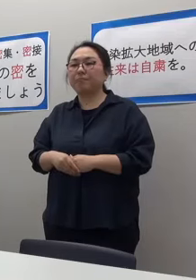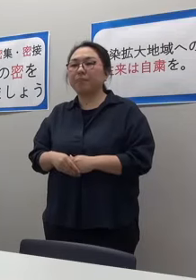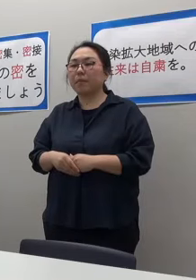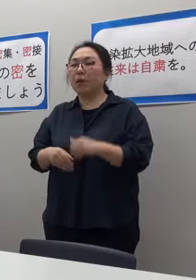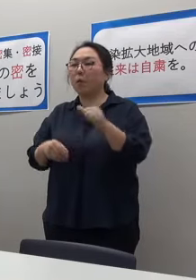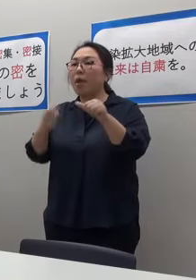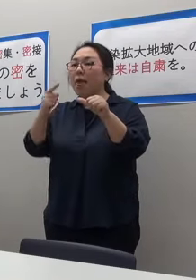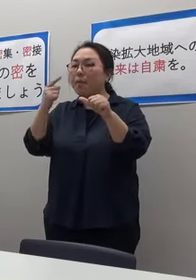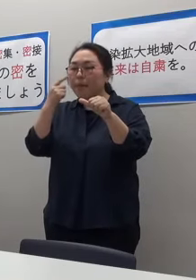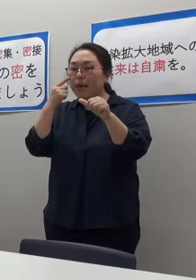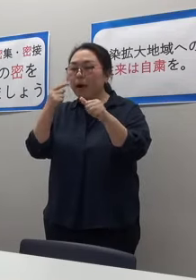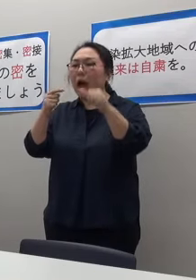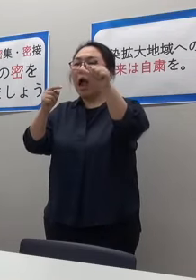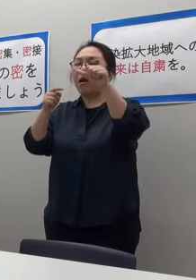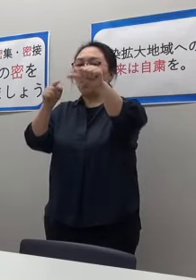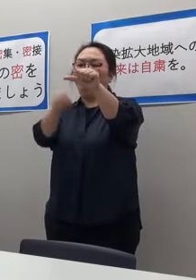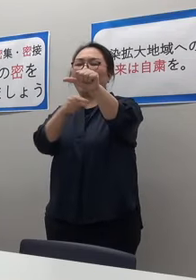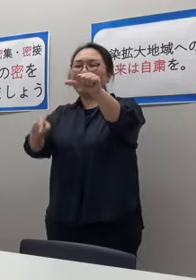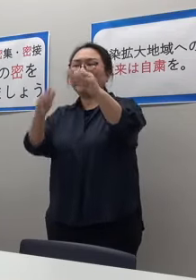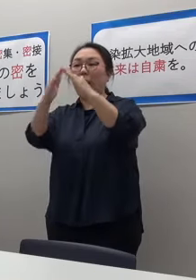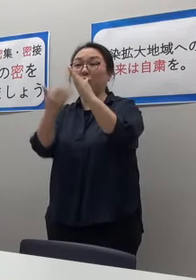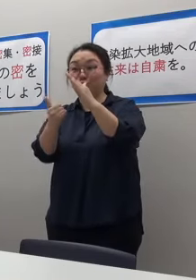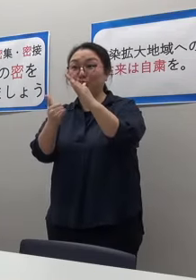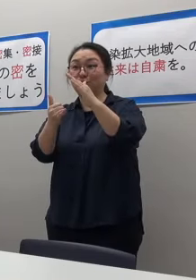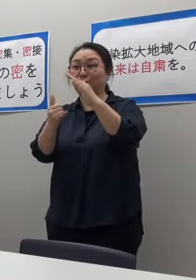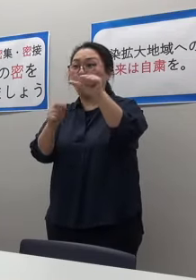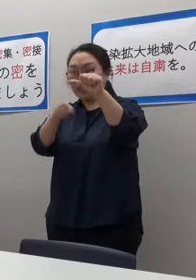5例目の方は5人家族でございます。